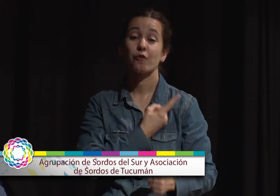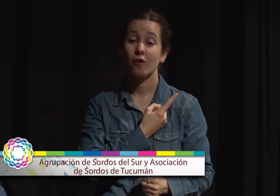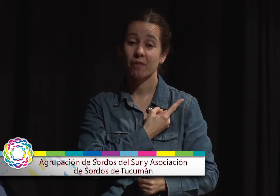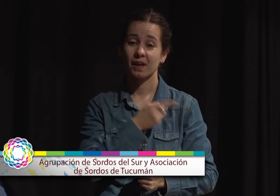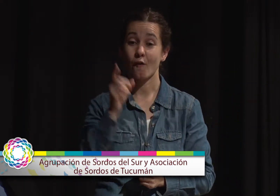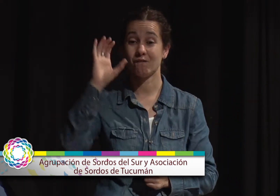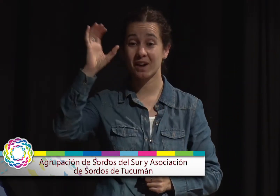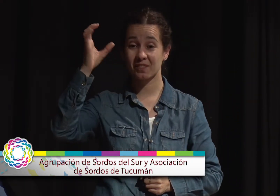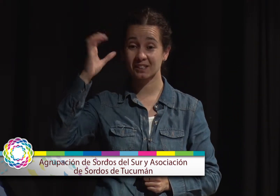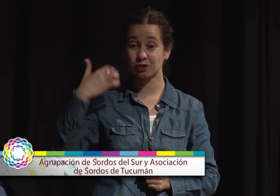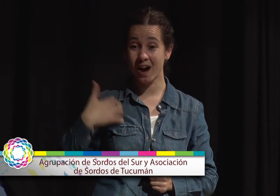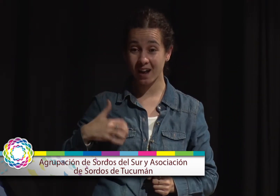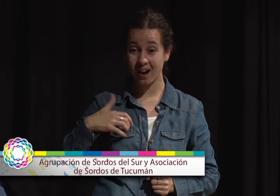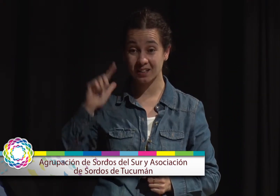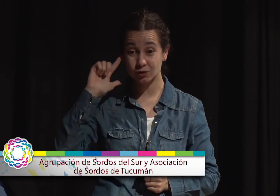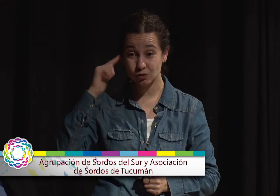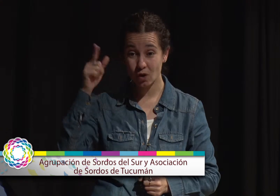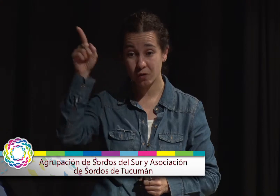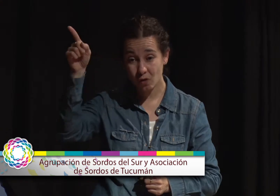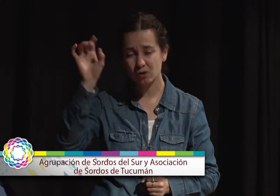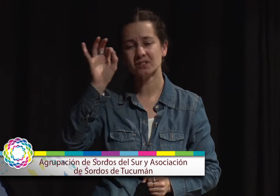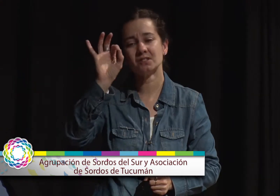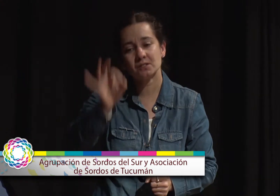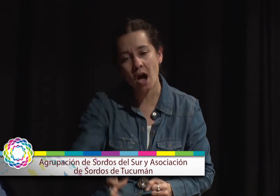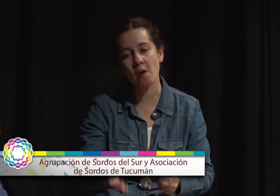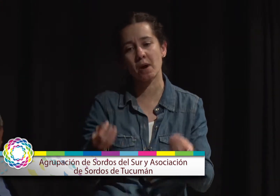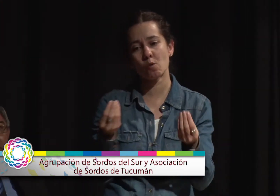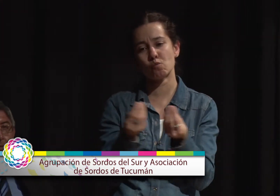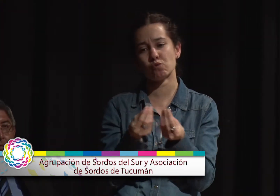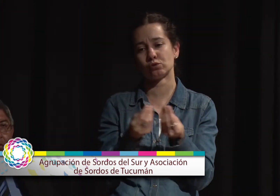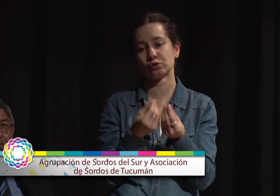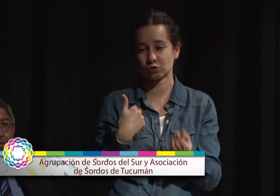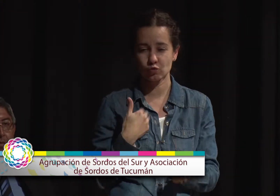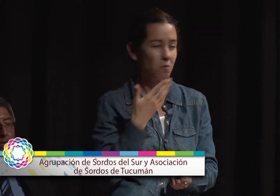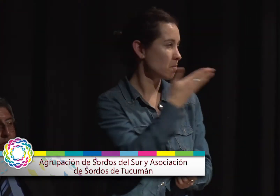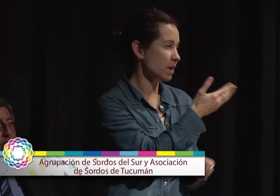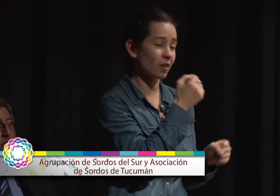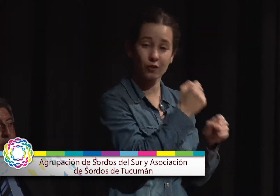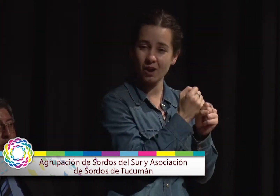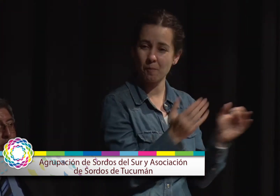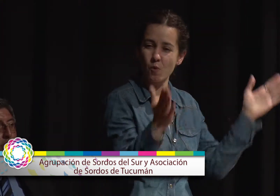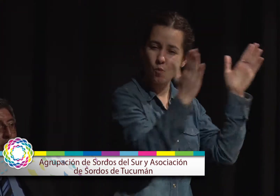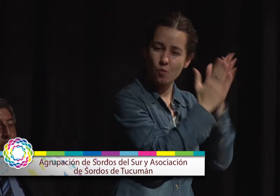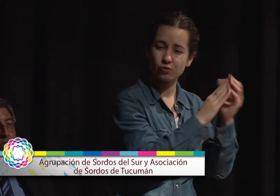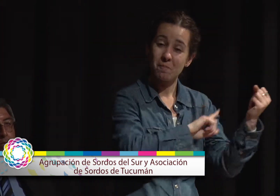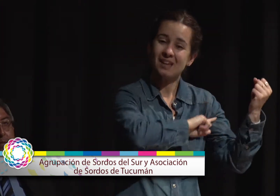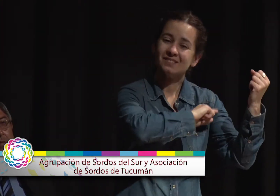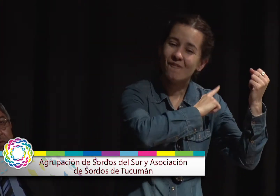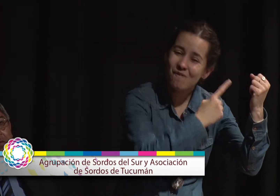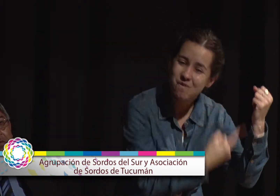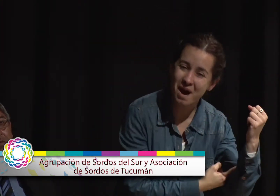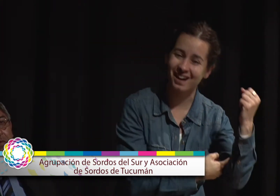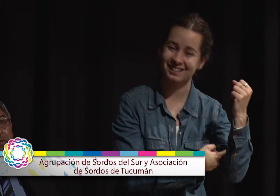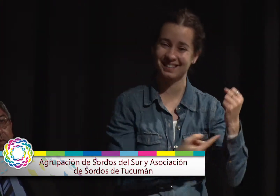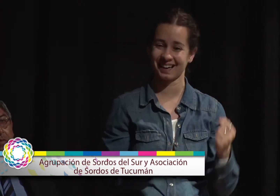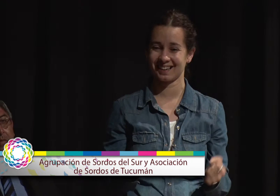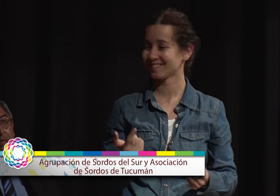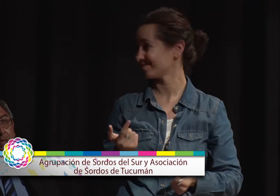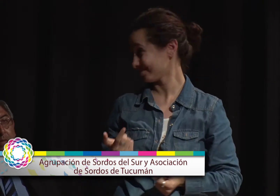en conjunto con la Confederación Argentina de Sordos, porque ellos saben acerca de cómo trabajar estos temas. Queremos que